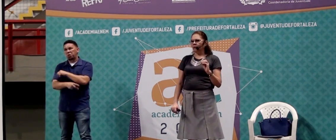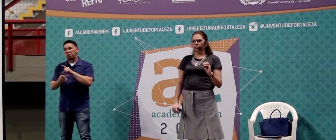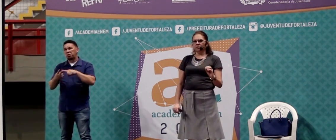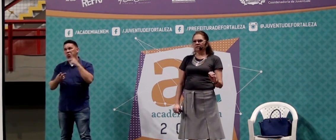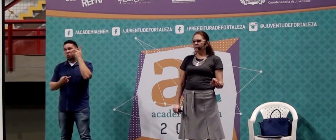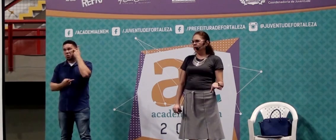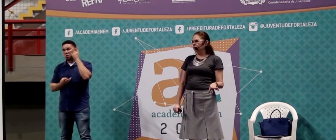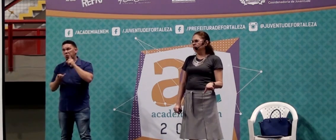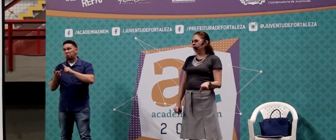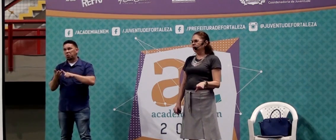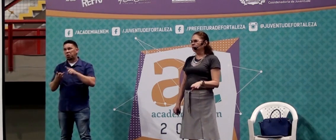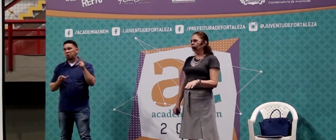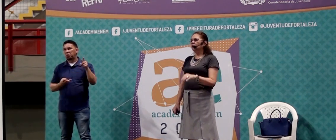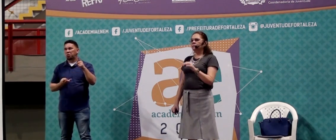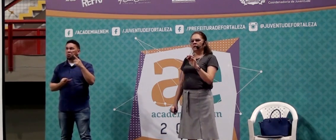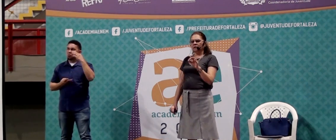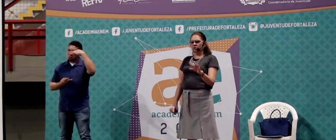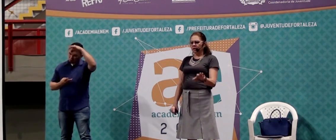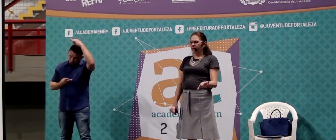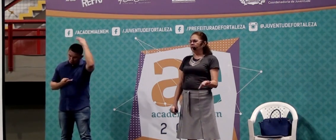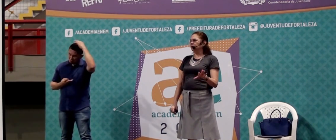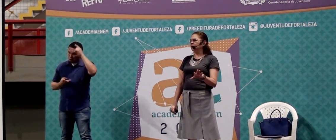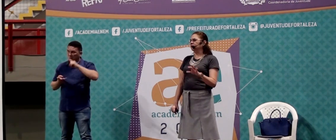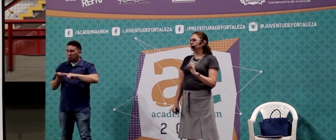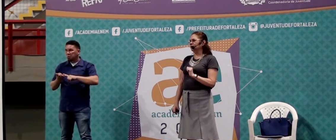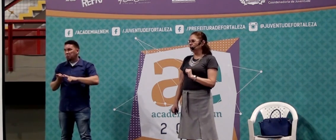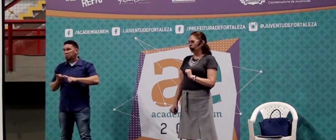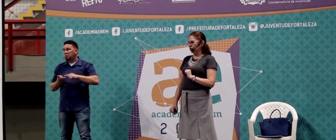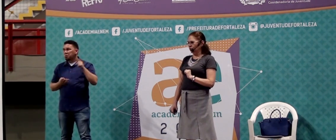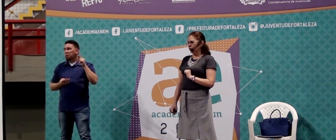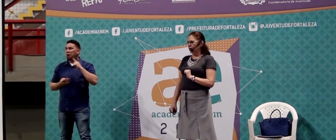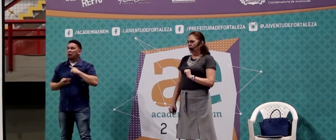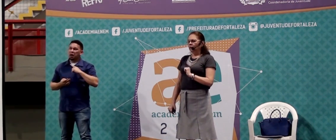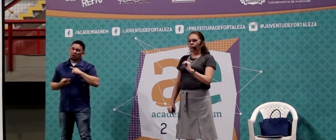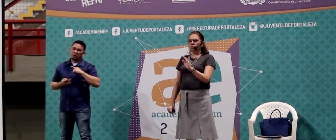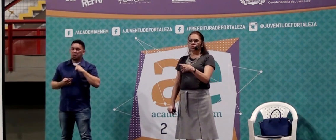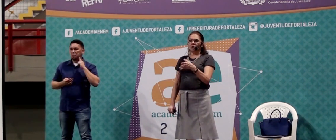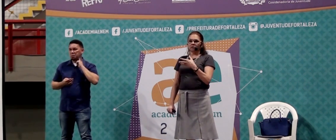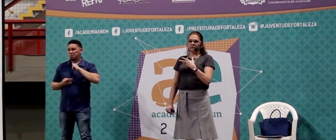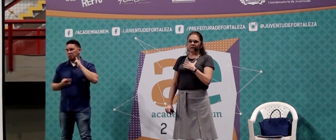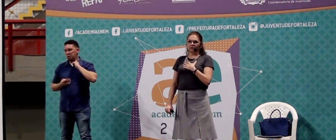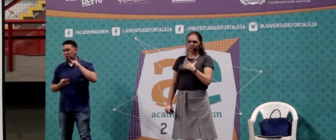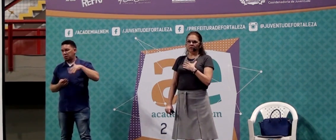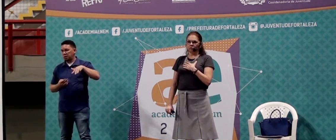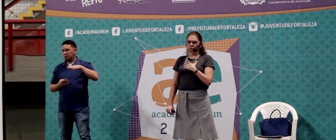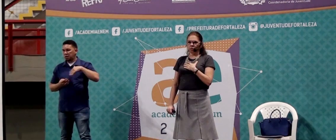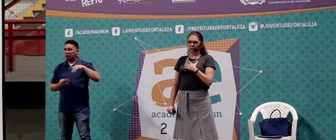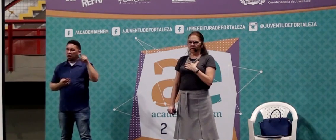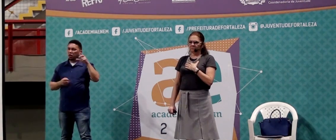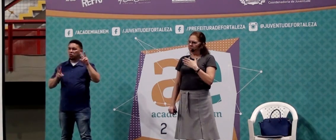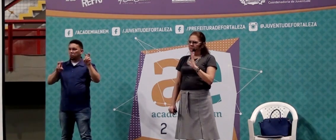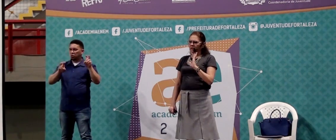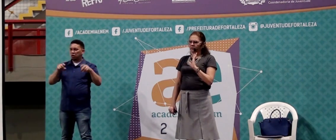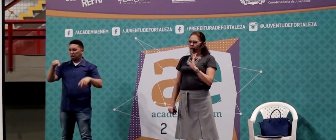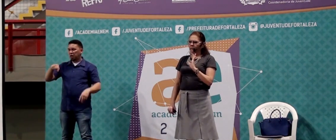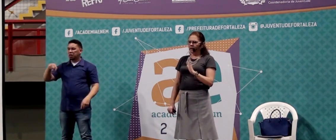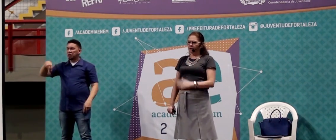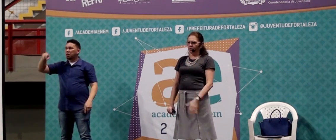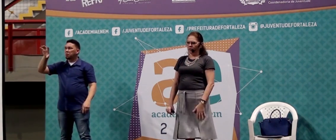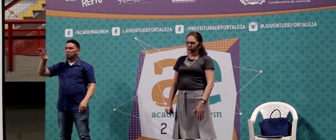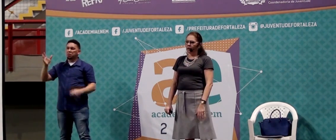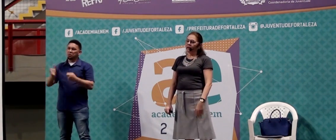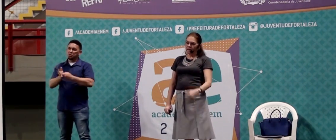São Paulo, do Espírito Santo, Minas Gerais, eles usam título. Na nossa cultura, não